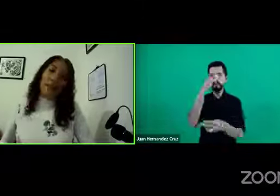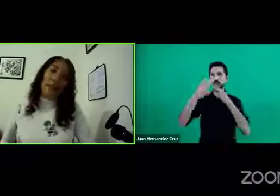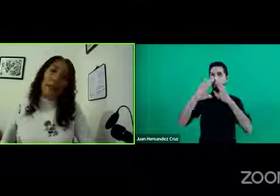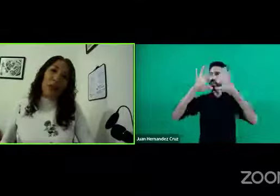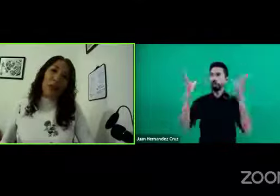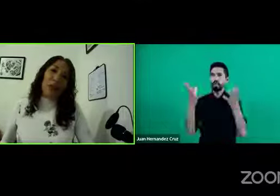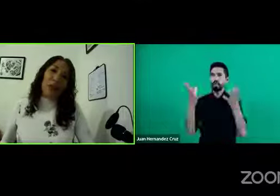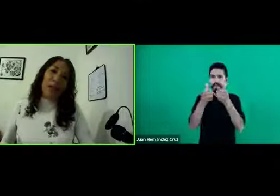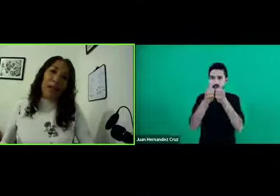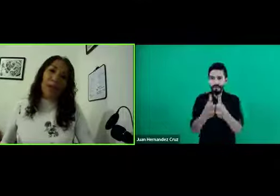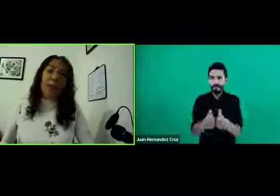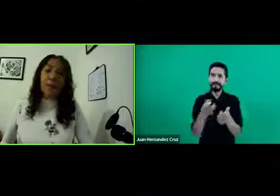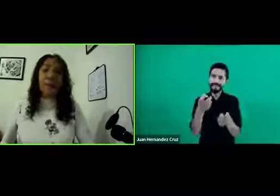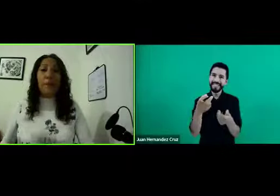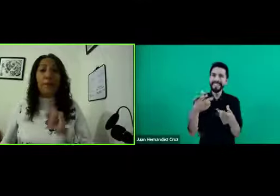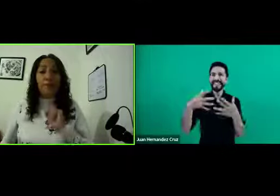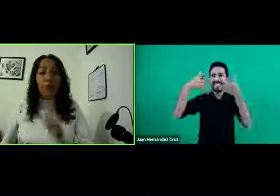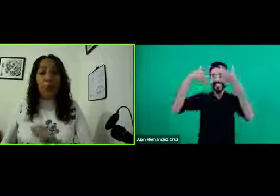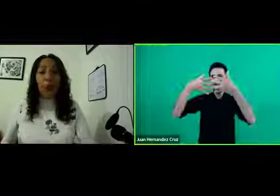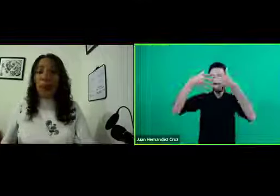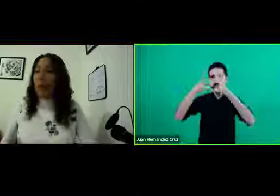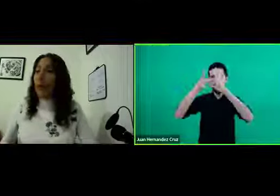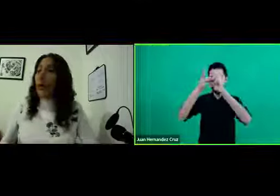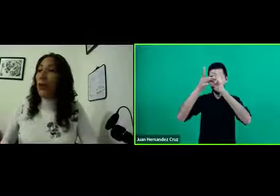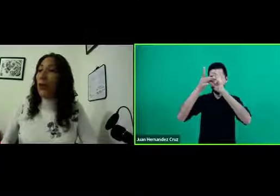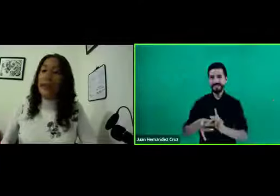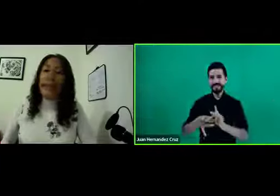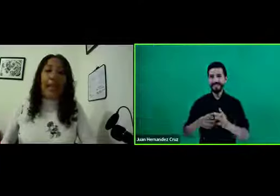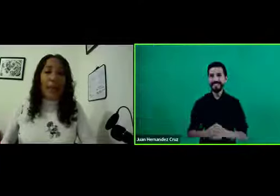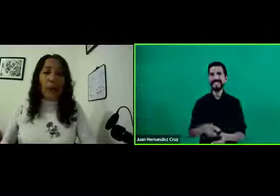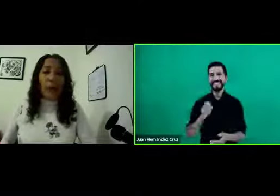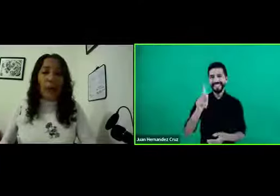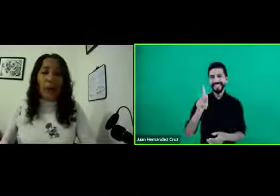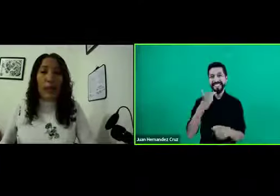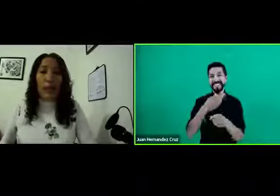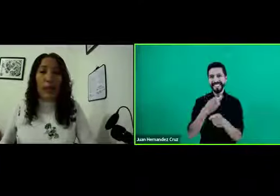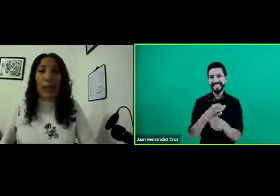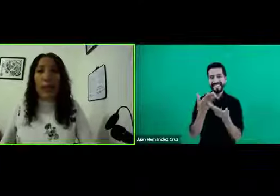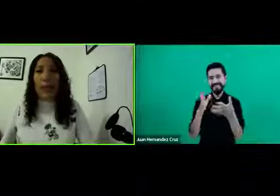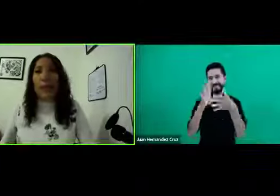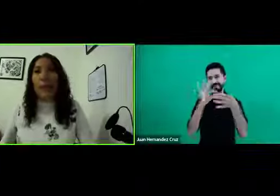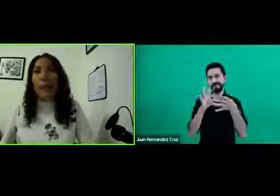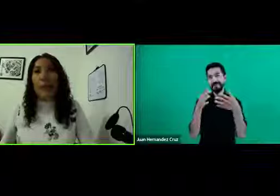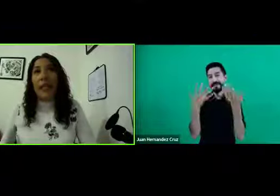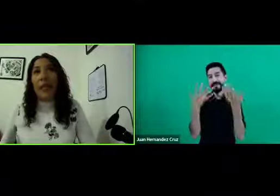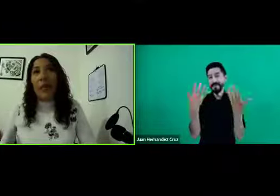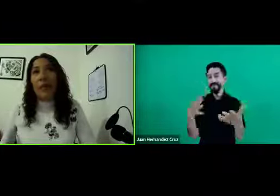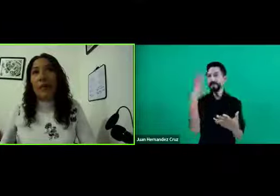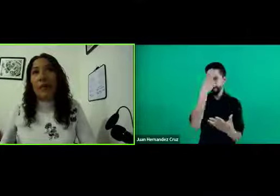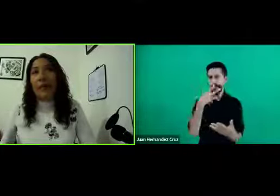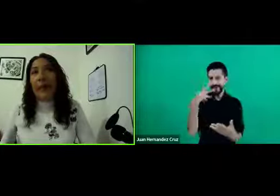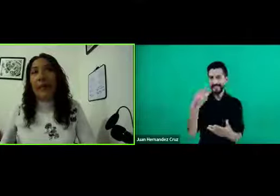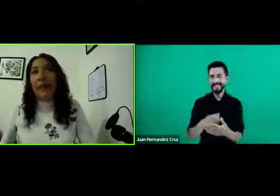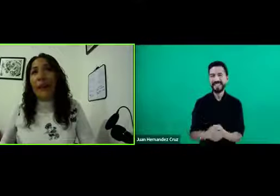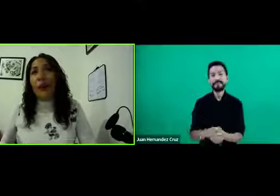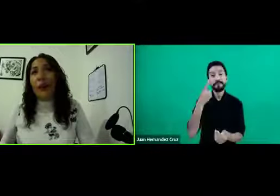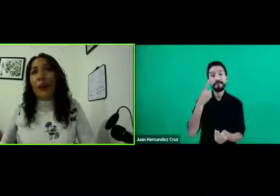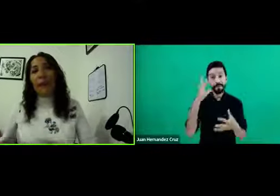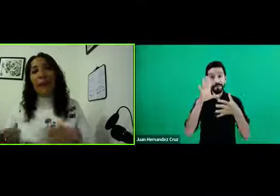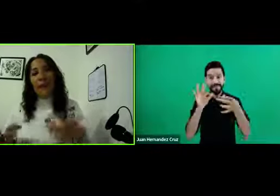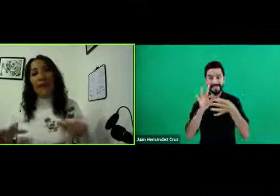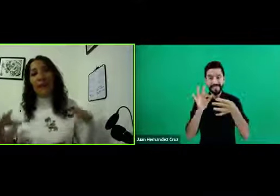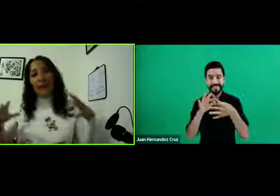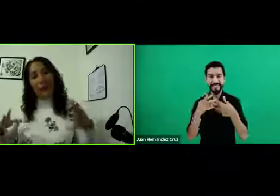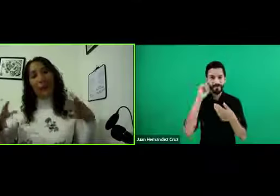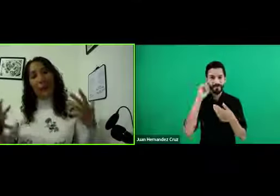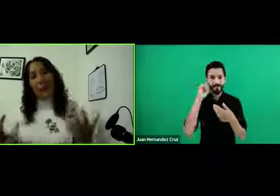parte, pues eso es neurosintergia. Yo lo que te puedo comentar es una cosa bien bonita. Te puedo comentar que dentro de